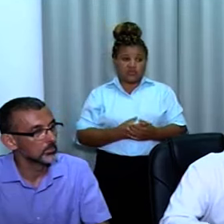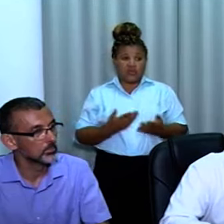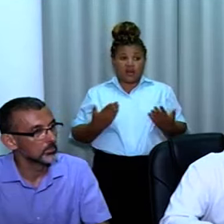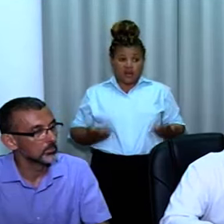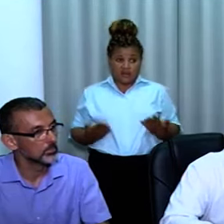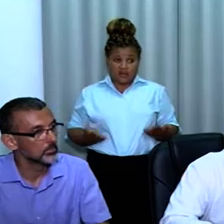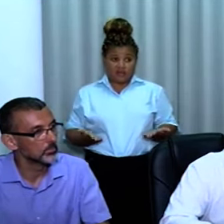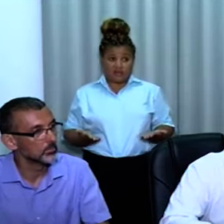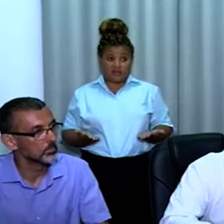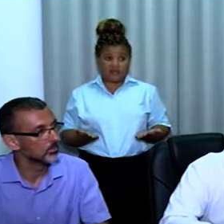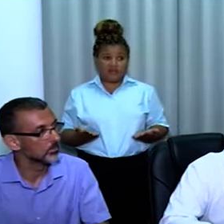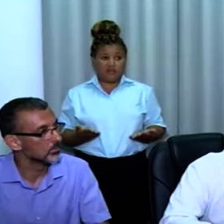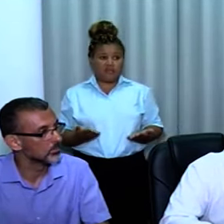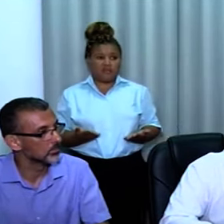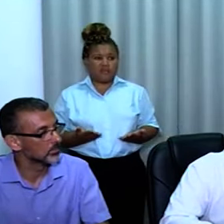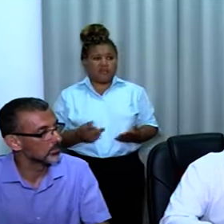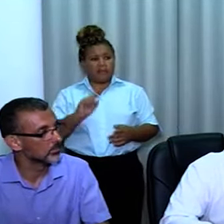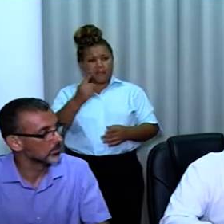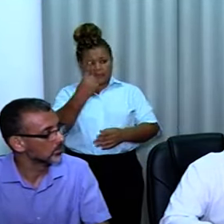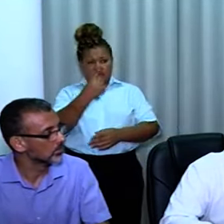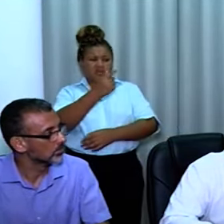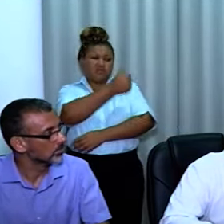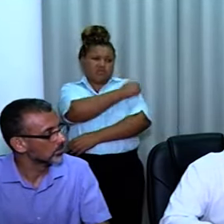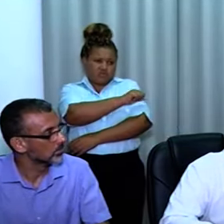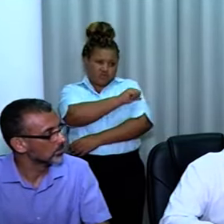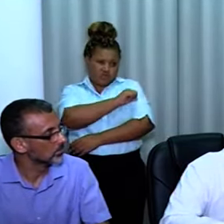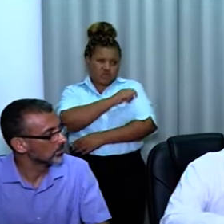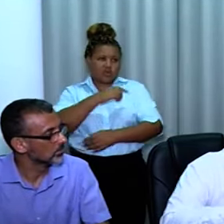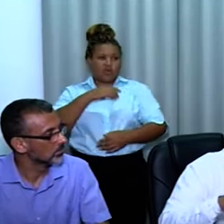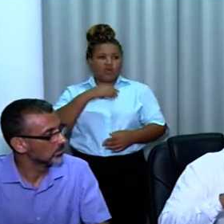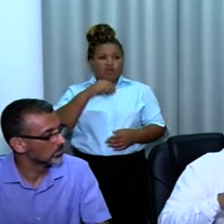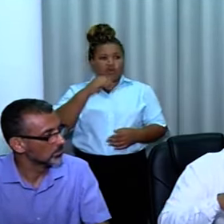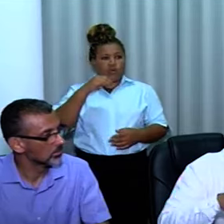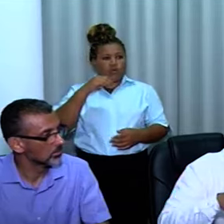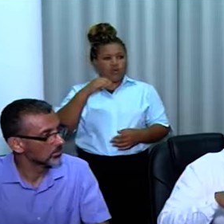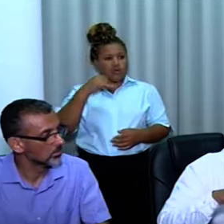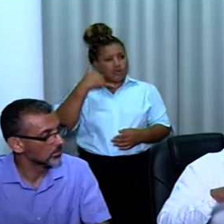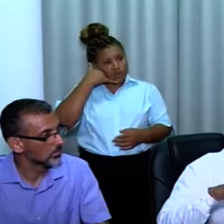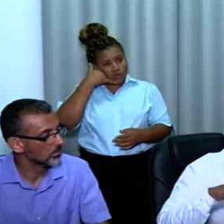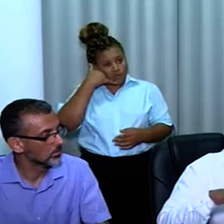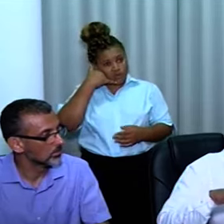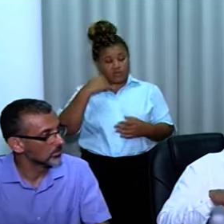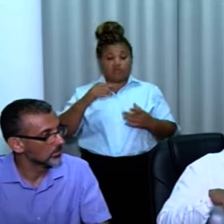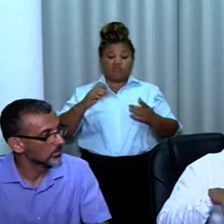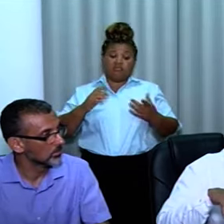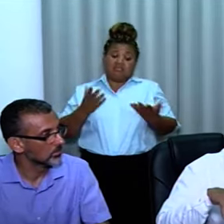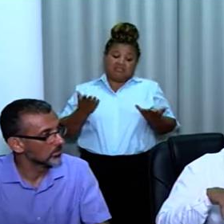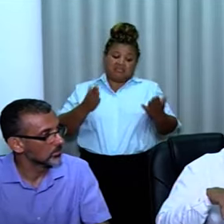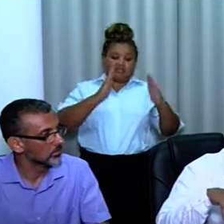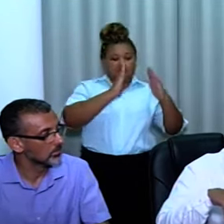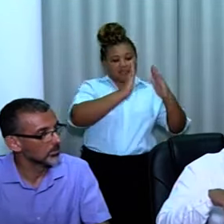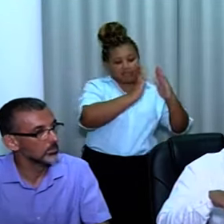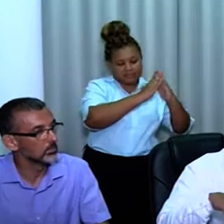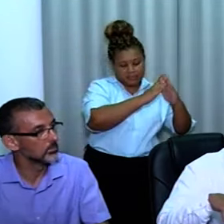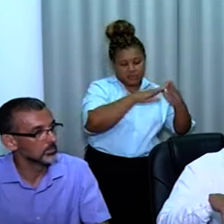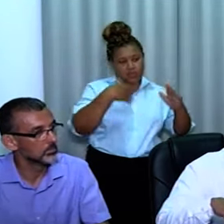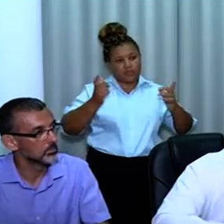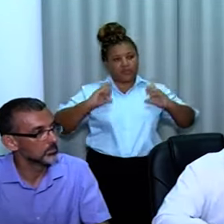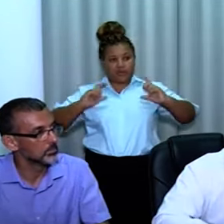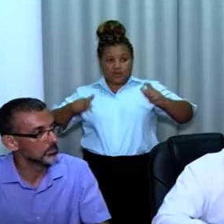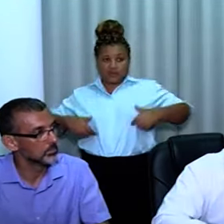son pédiatre. Mais il faut dire que parmi tout le monde qui a été gagné, je n'ai pas de enfants qui ont été morts, sauf